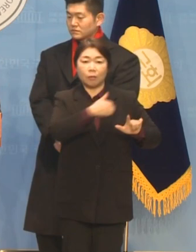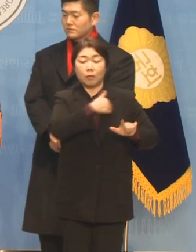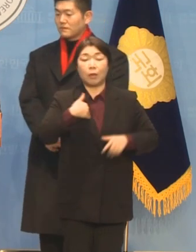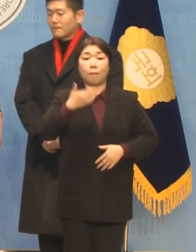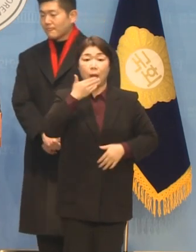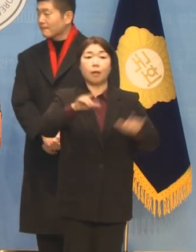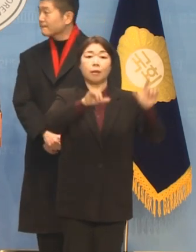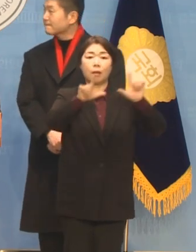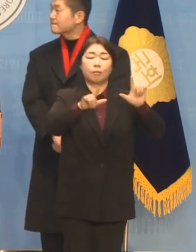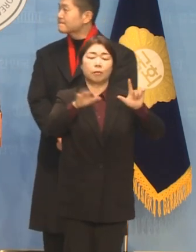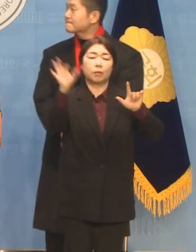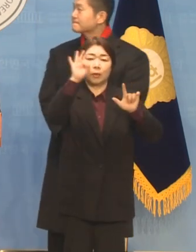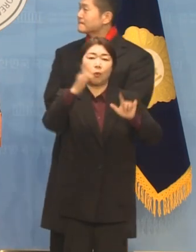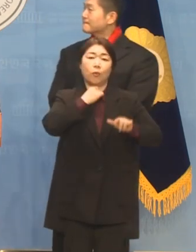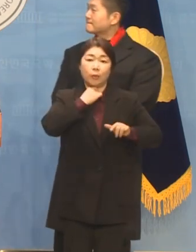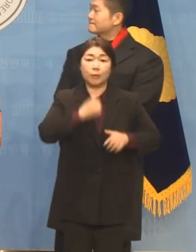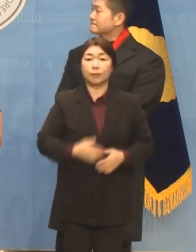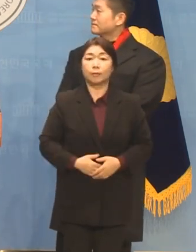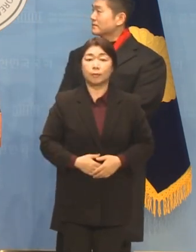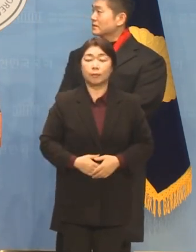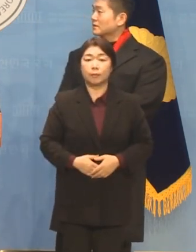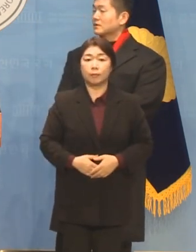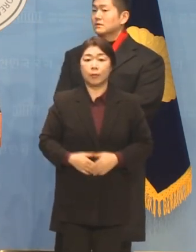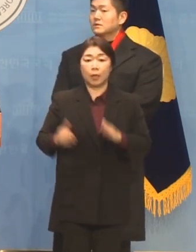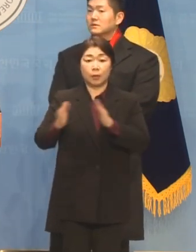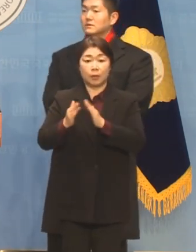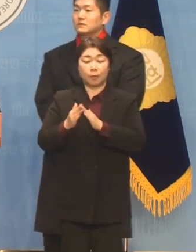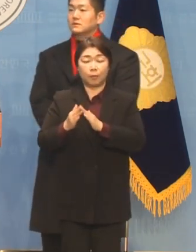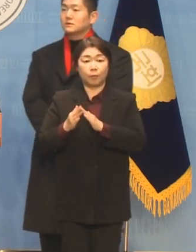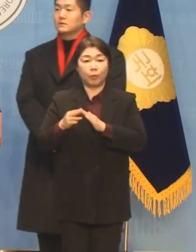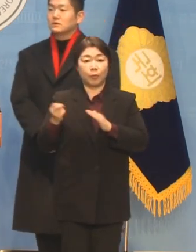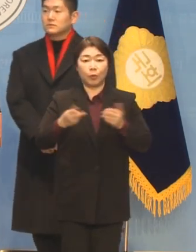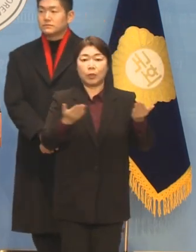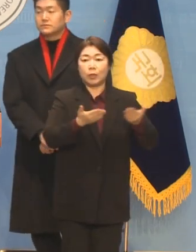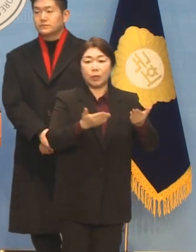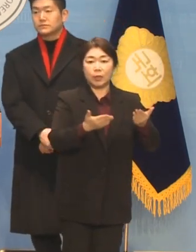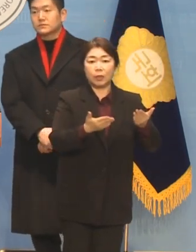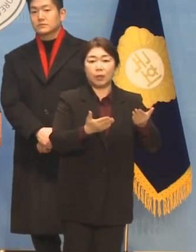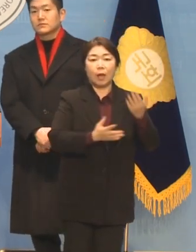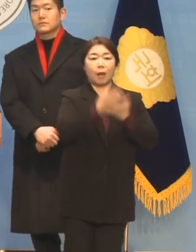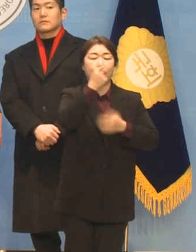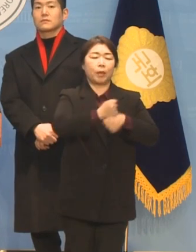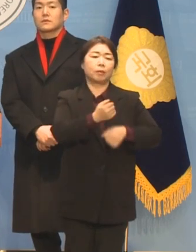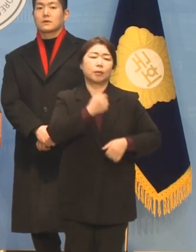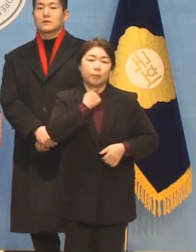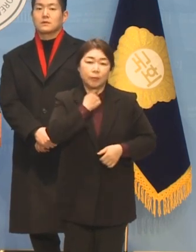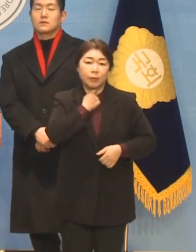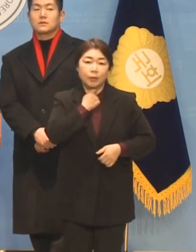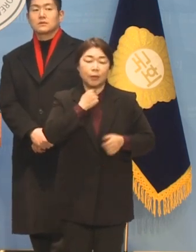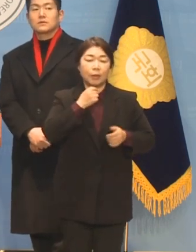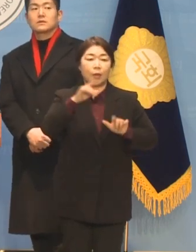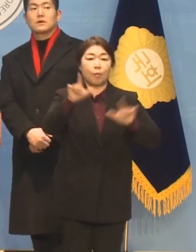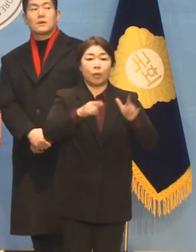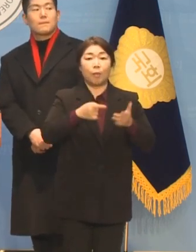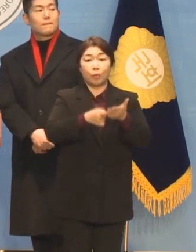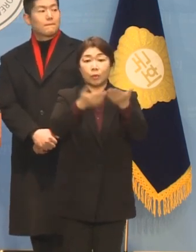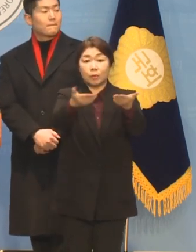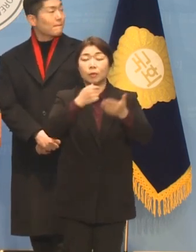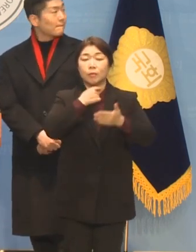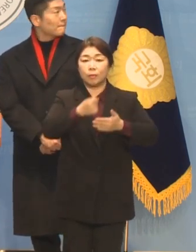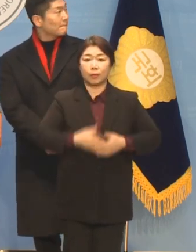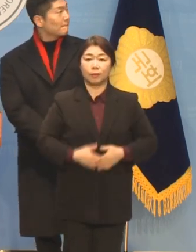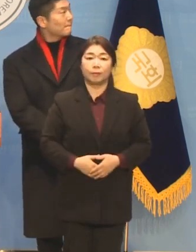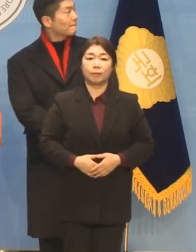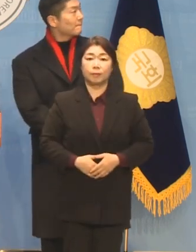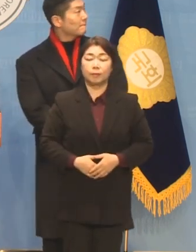그래서 우리는 직주 근접을 넘어 직주 일체를 위한 하이브리드 근무의 모델을 추가로 제시합니다.